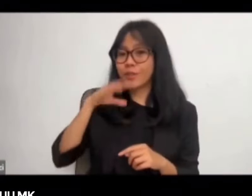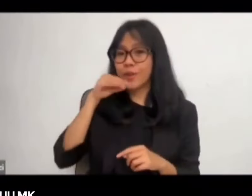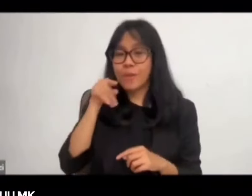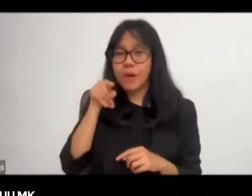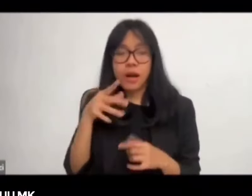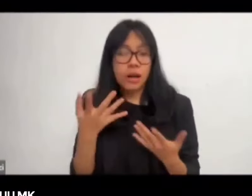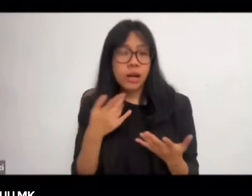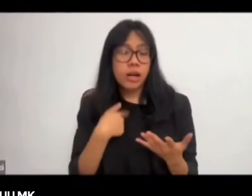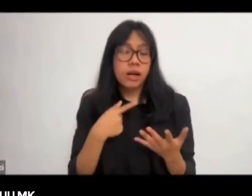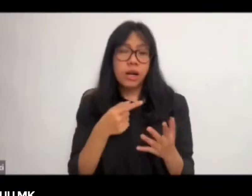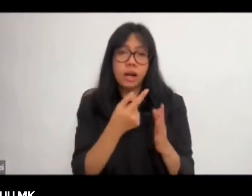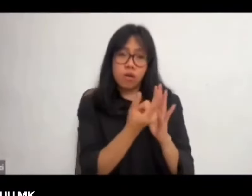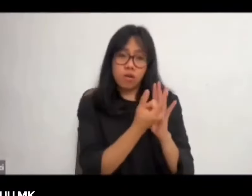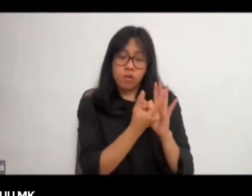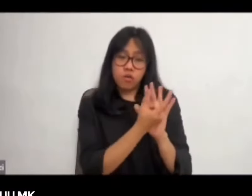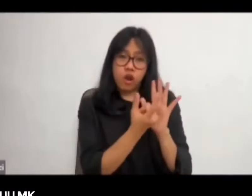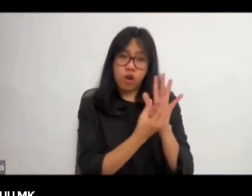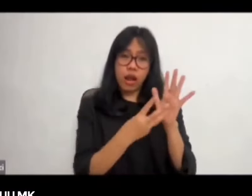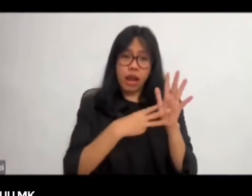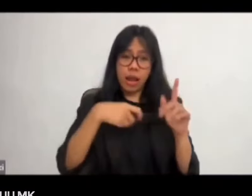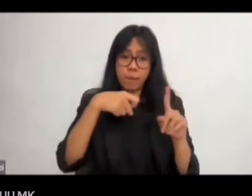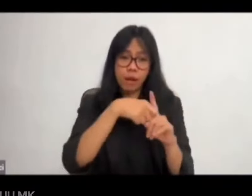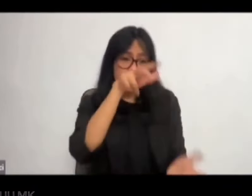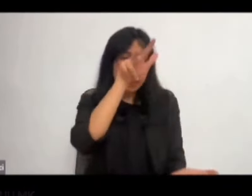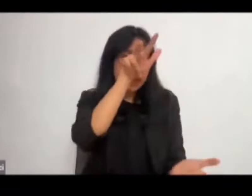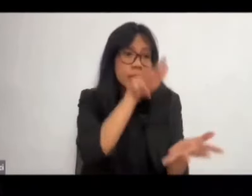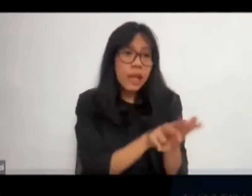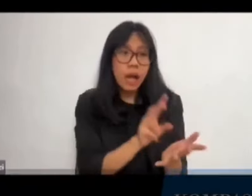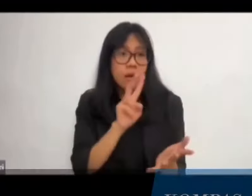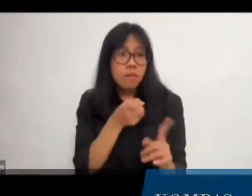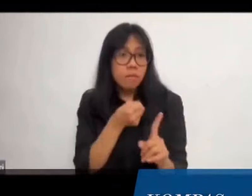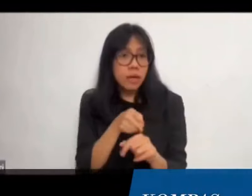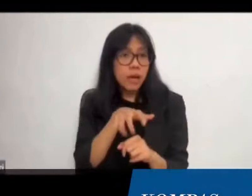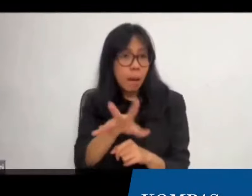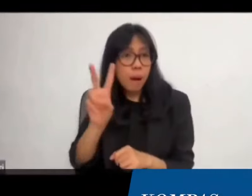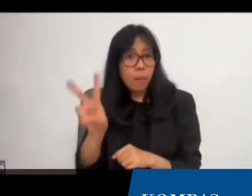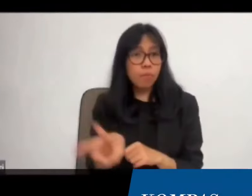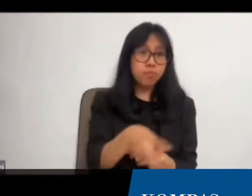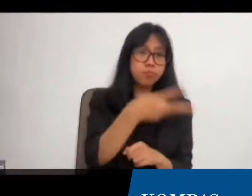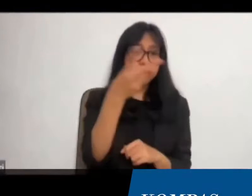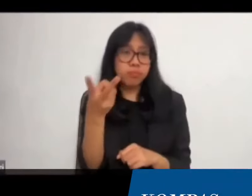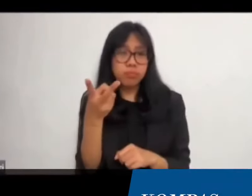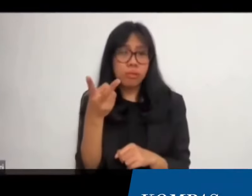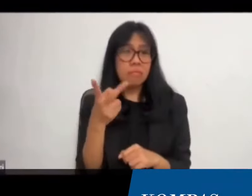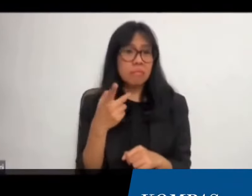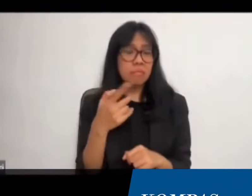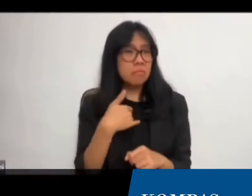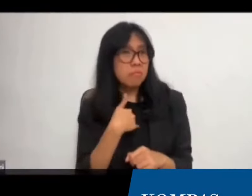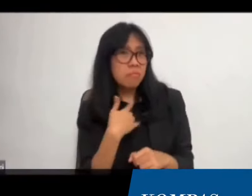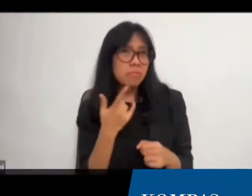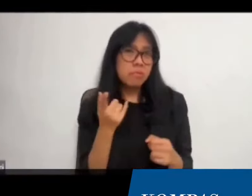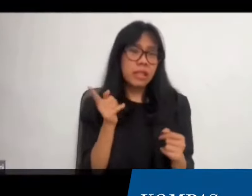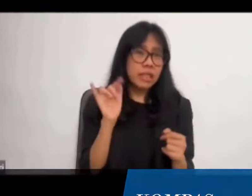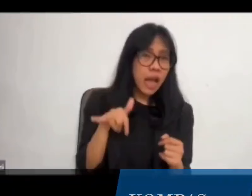perubahan ini berdampak kalau ini benar-benar disahkan dalam rapat paripurna nanti? Pasti. Saya tidak